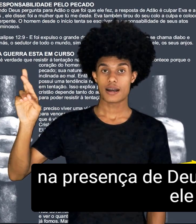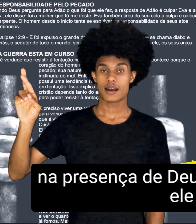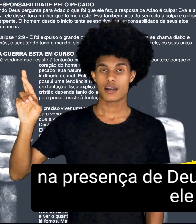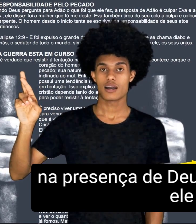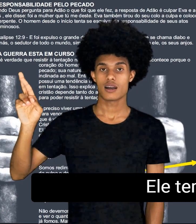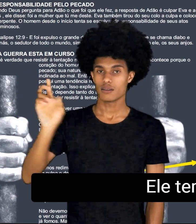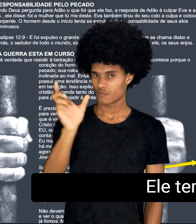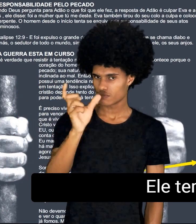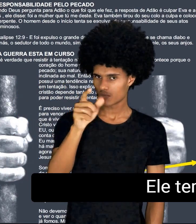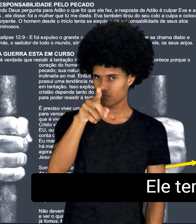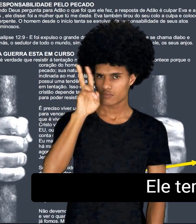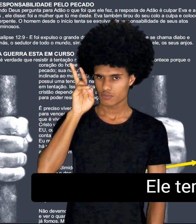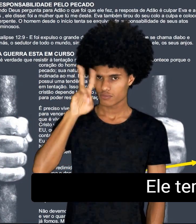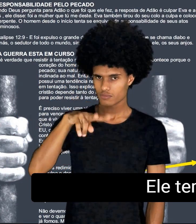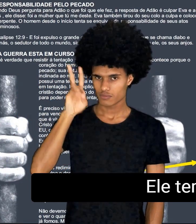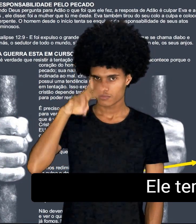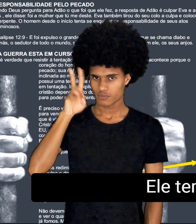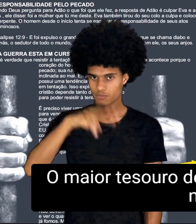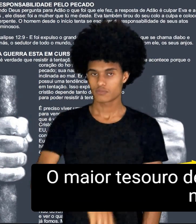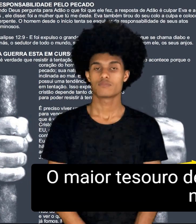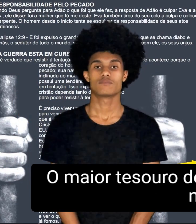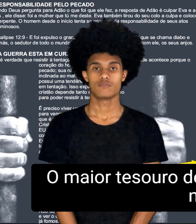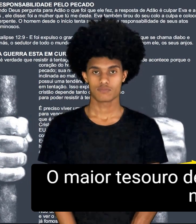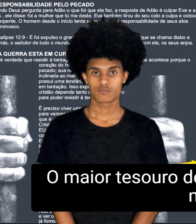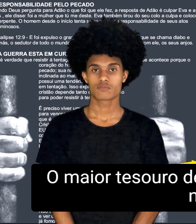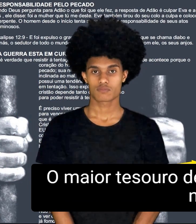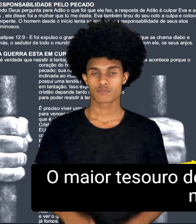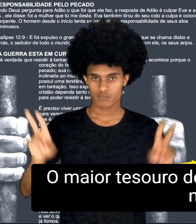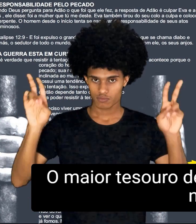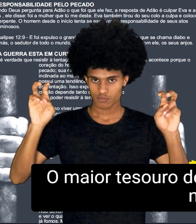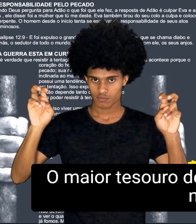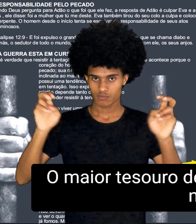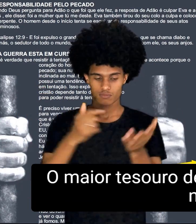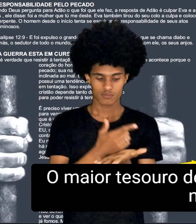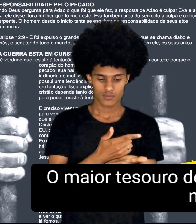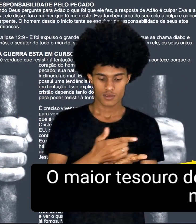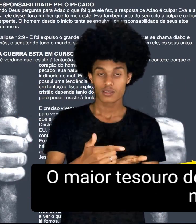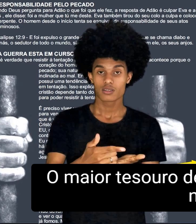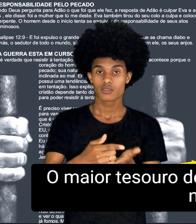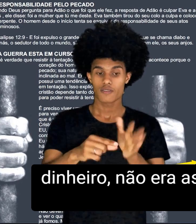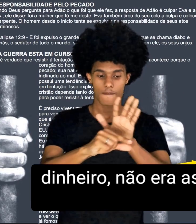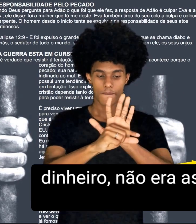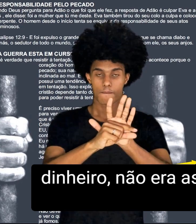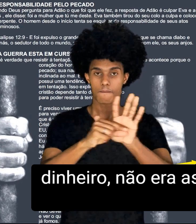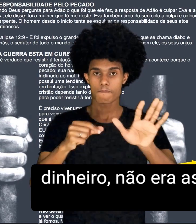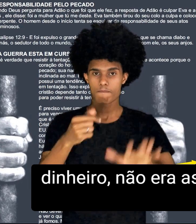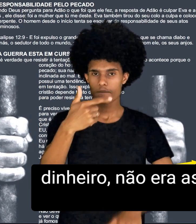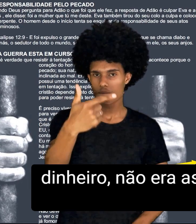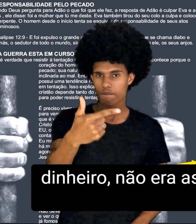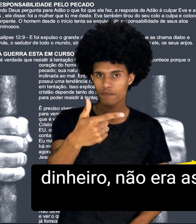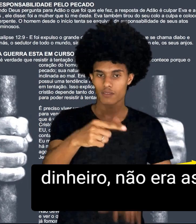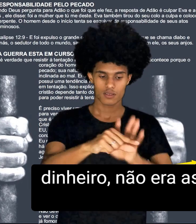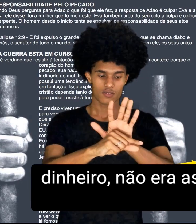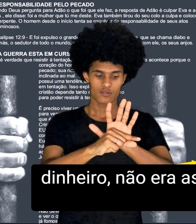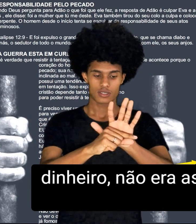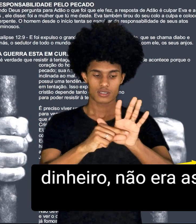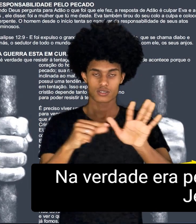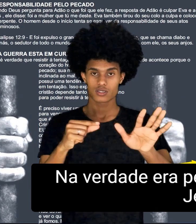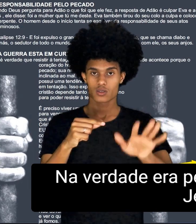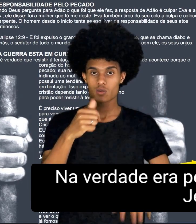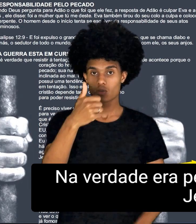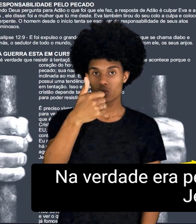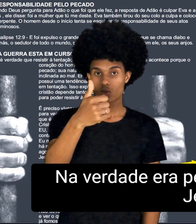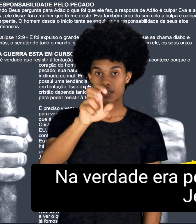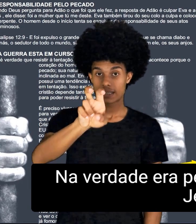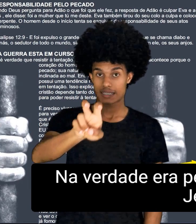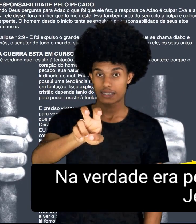o que ele mais amava. Ele temia perder Deus. O maior tesouro de Davi não era o seu palácio, não era o seu dinheiro, não eram as mulheres. O maior medo de Davi, na verdade,